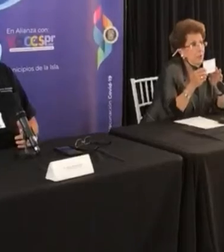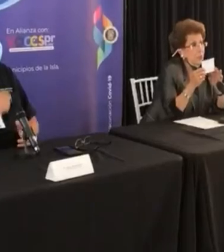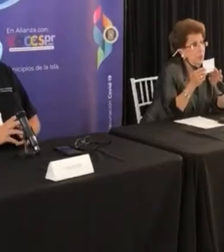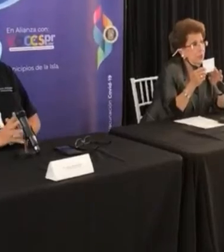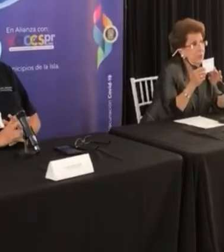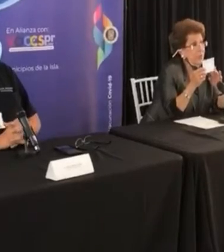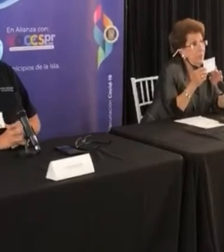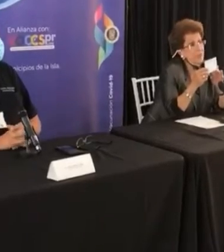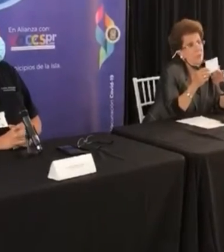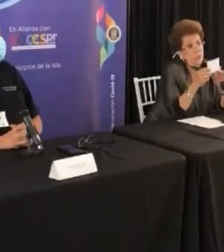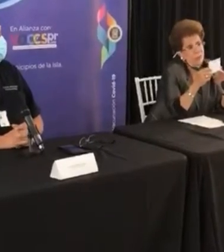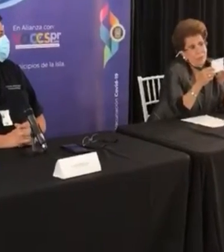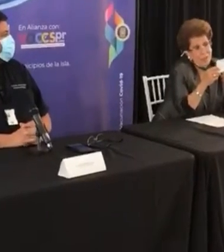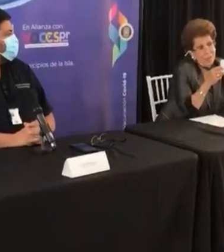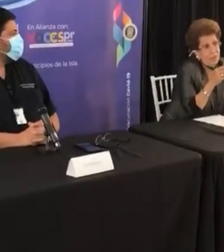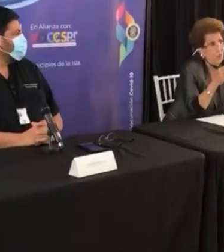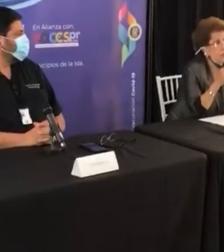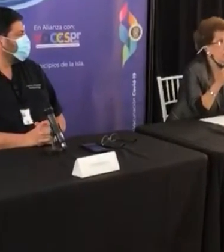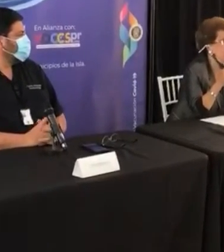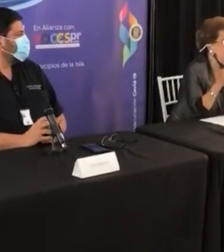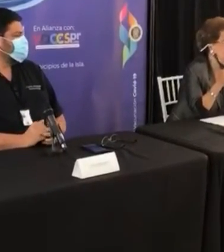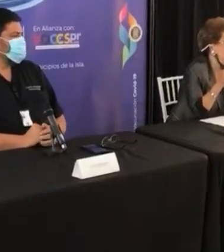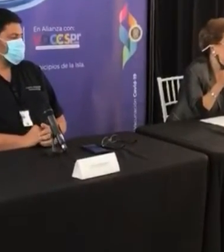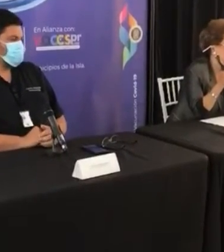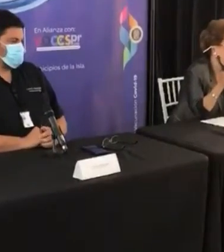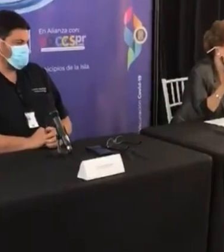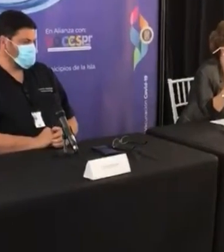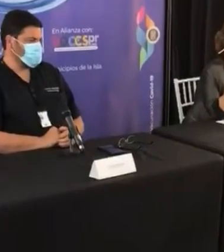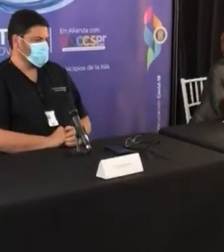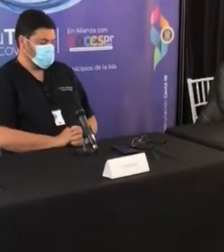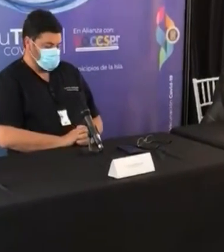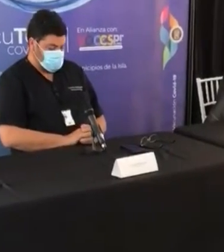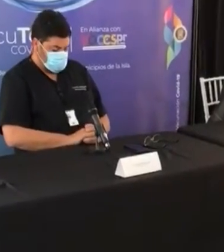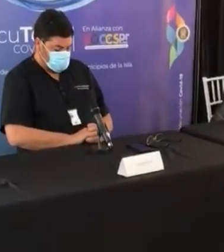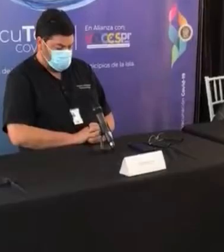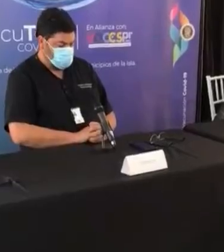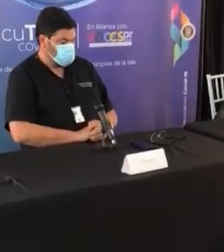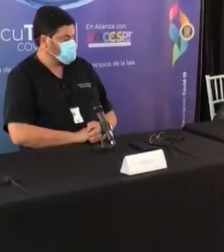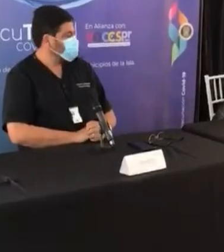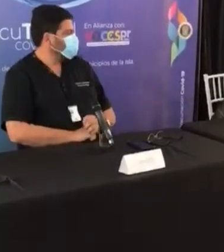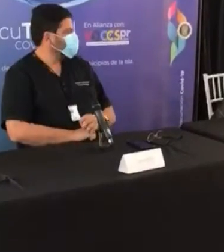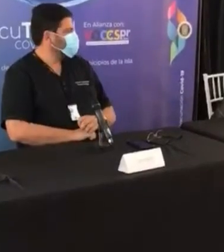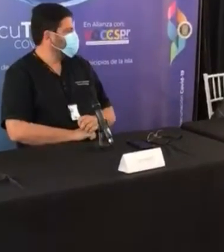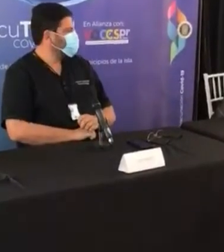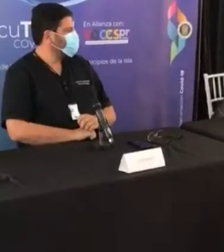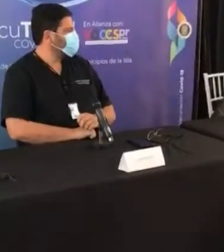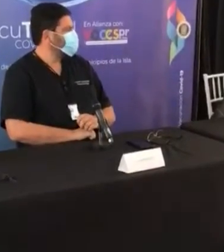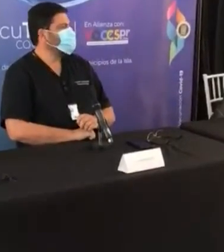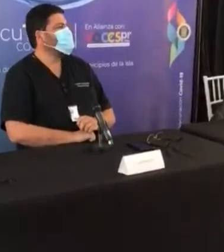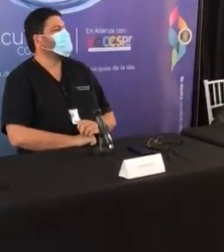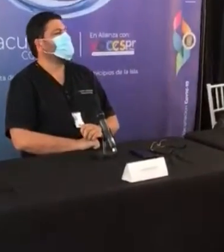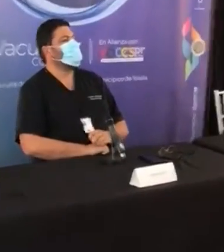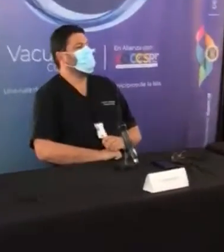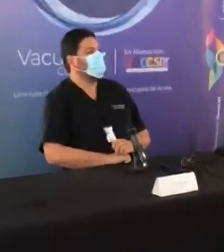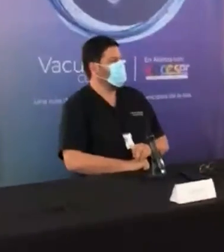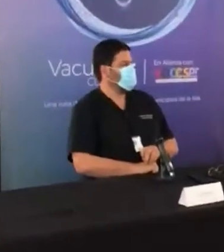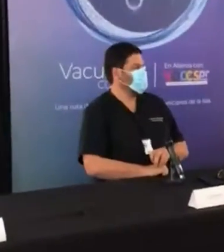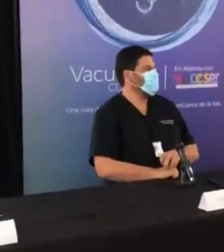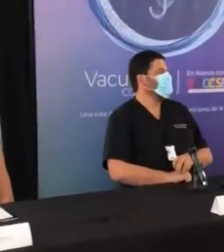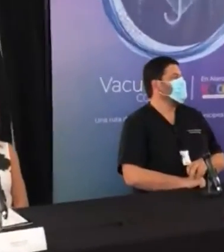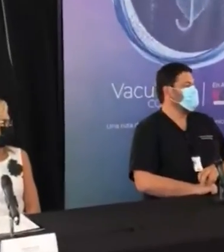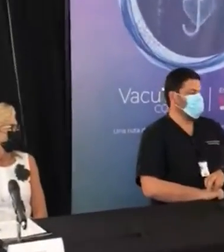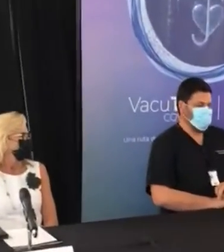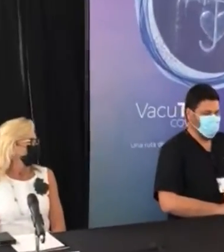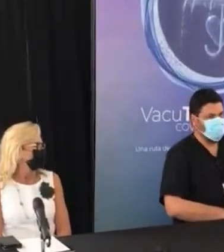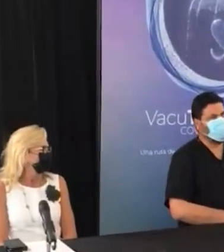Aparentemente no podemos estar más de 5 días antes o 5 días después, porque si le decimos semanas, el puertorriqueño viene un mes después. Y por lo tanto,